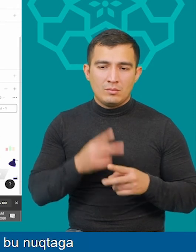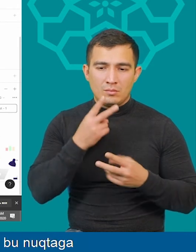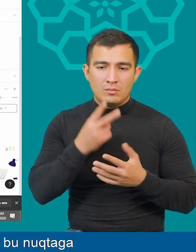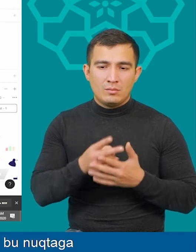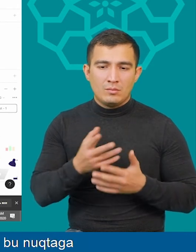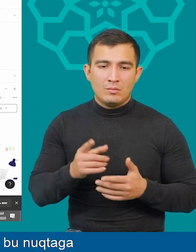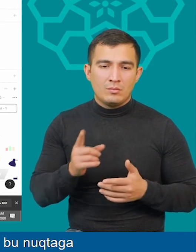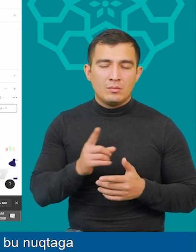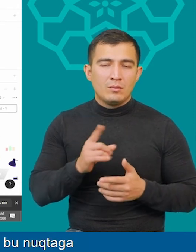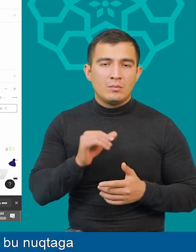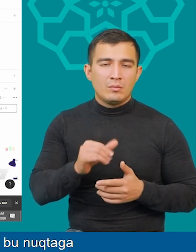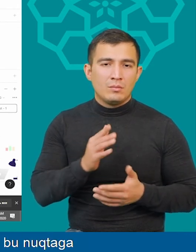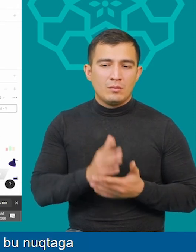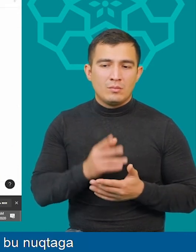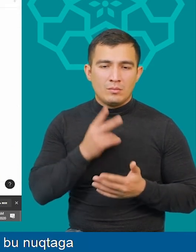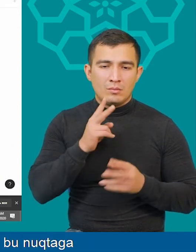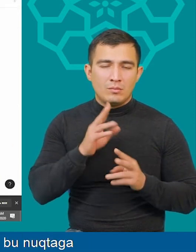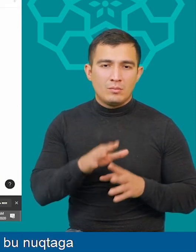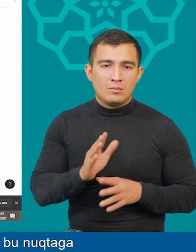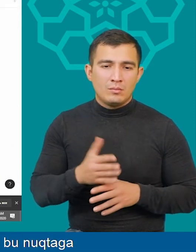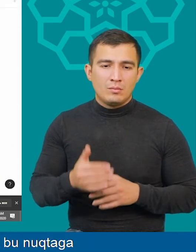ko'rsatyapti qanaqa narsa bo'yapti bu yerda. Agar men